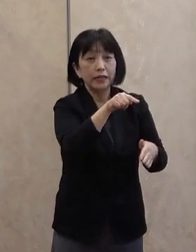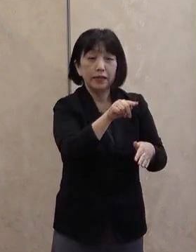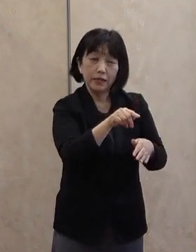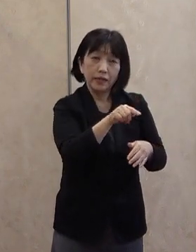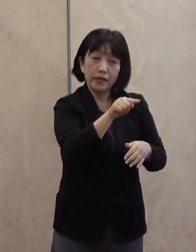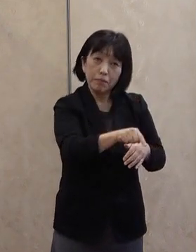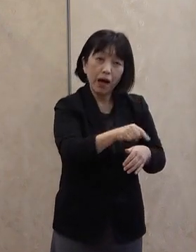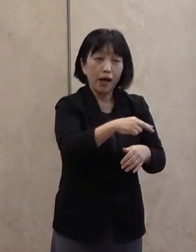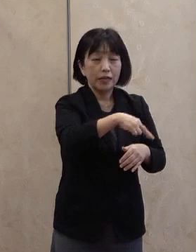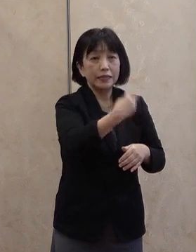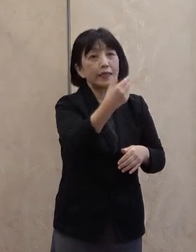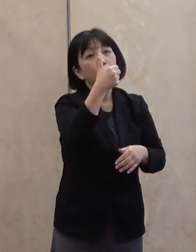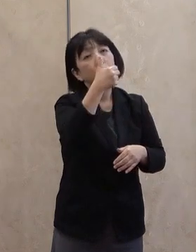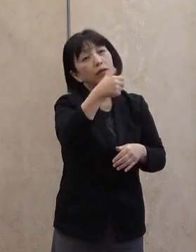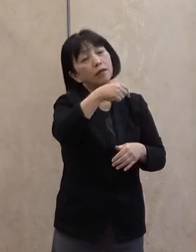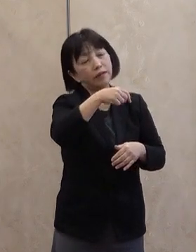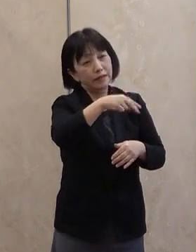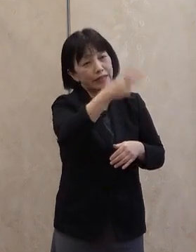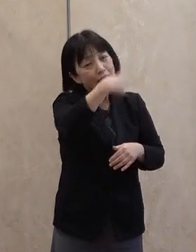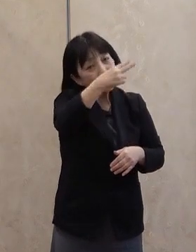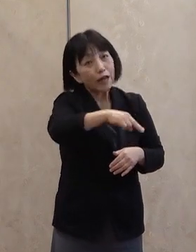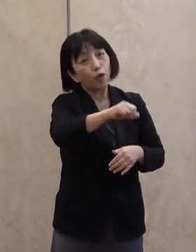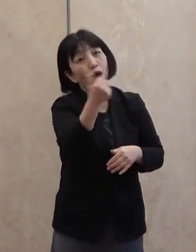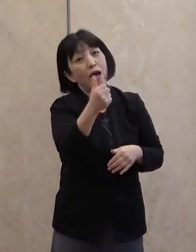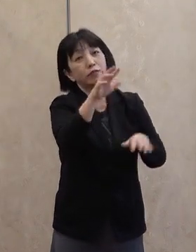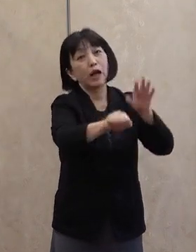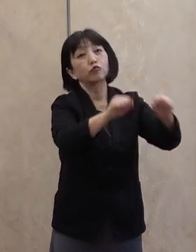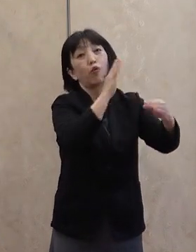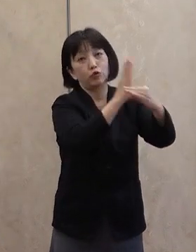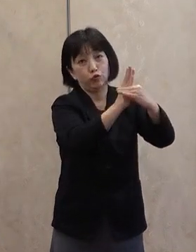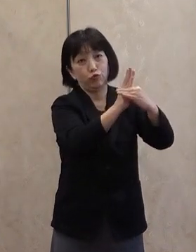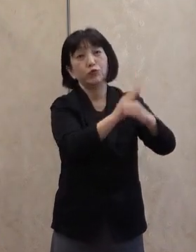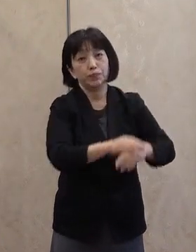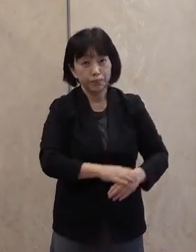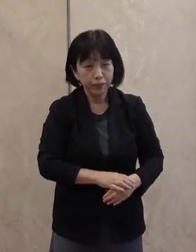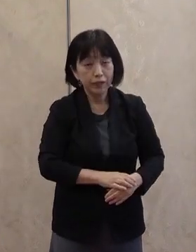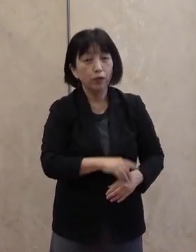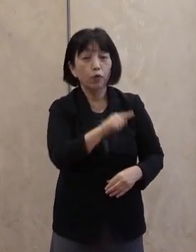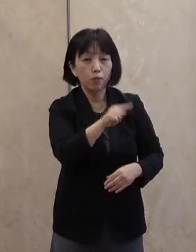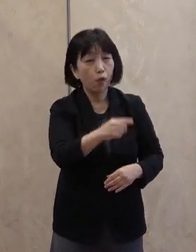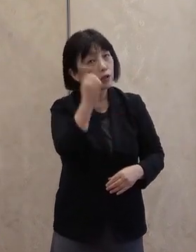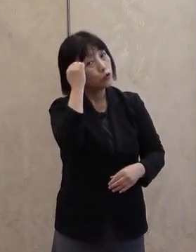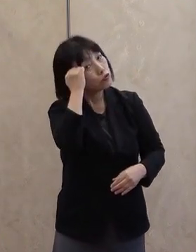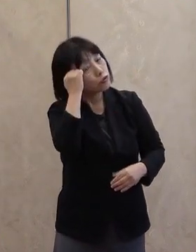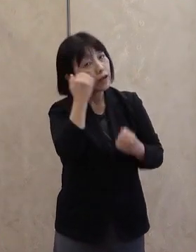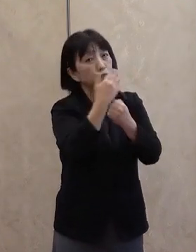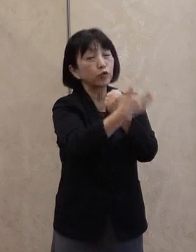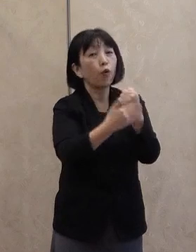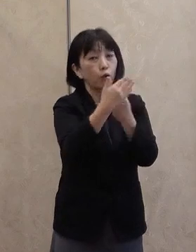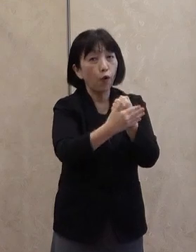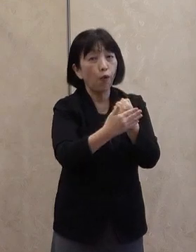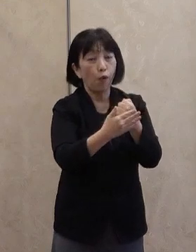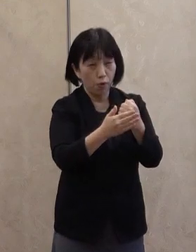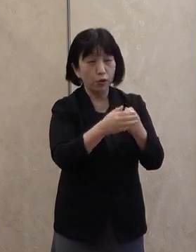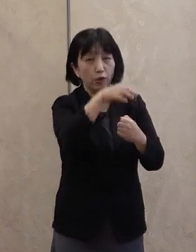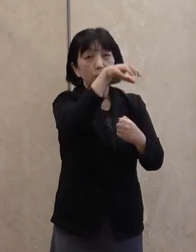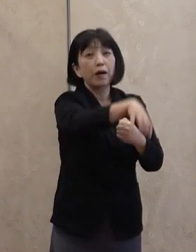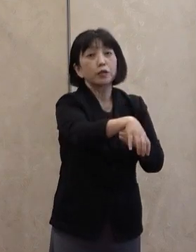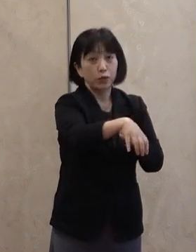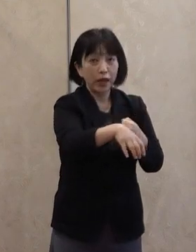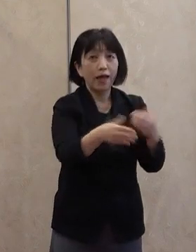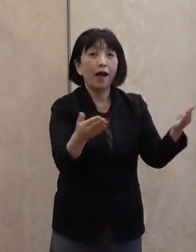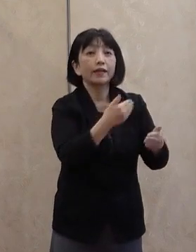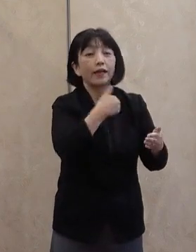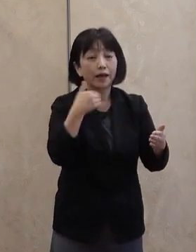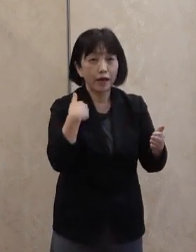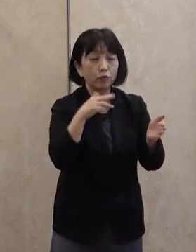していきます。ここにつきましても宿泊療養施設で勤務して、していただける看護師さんを募集をいた